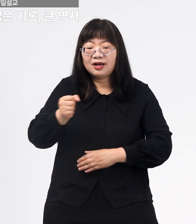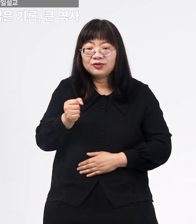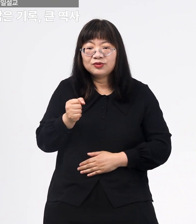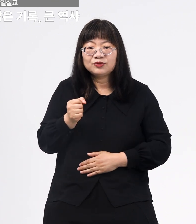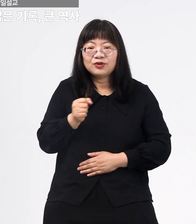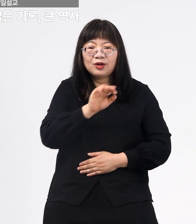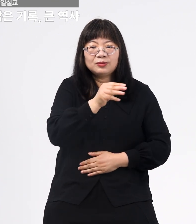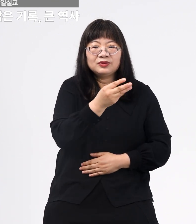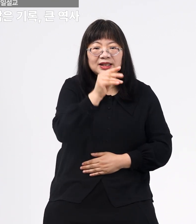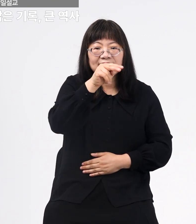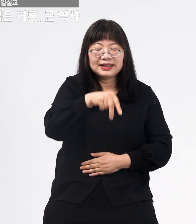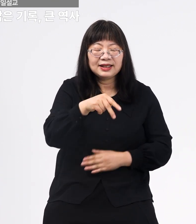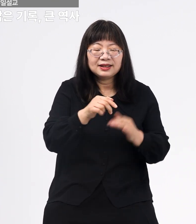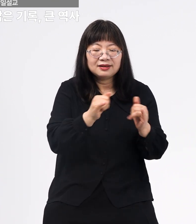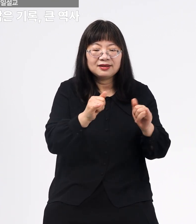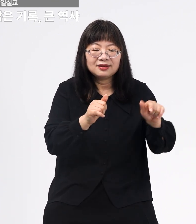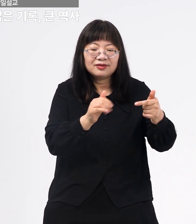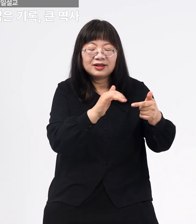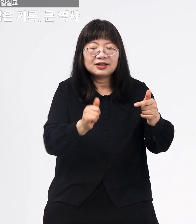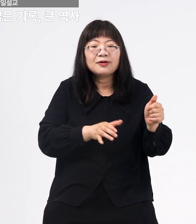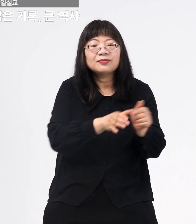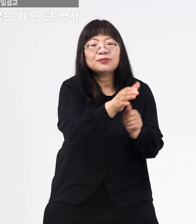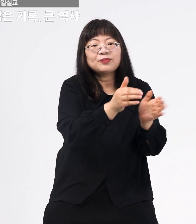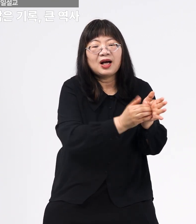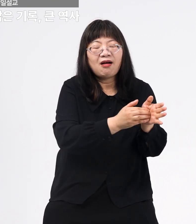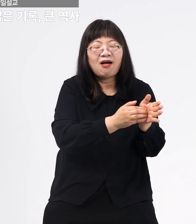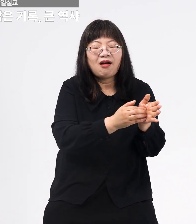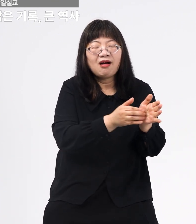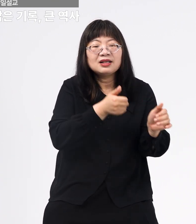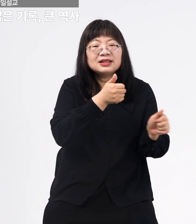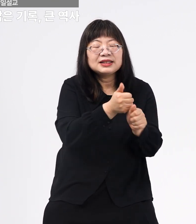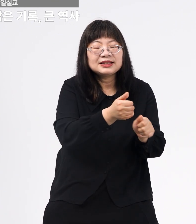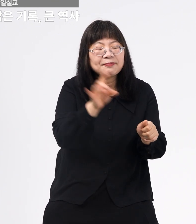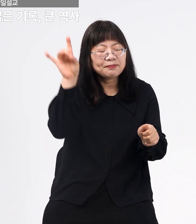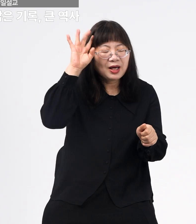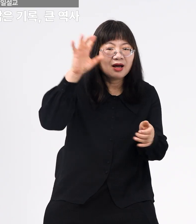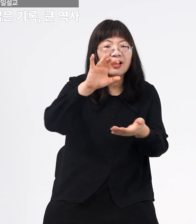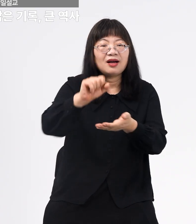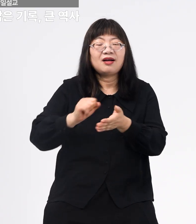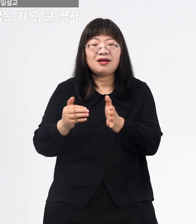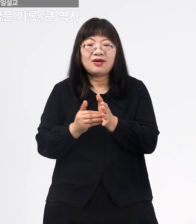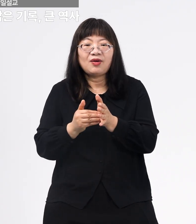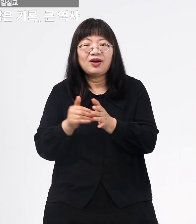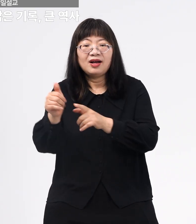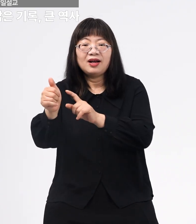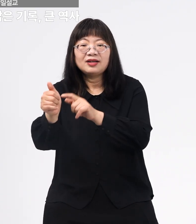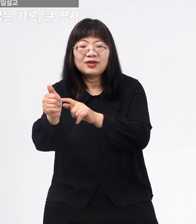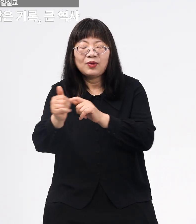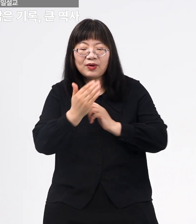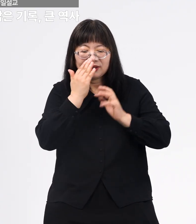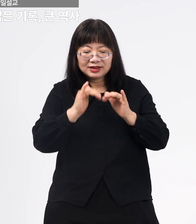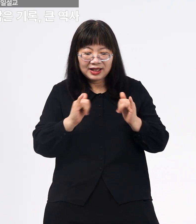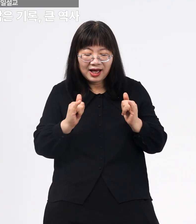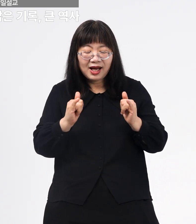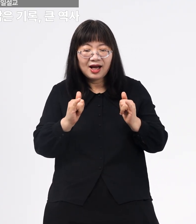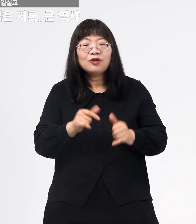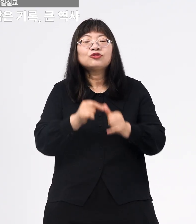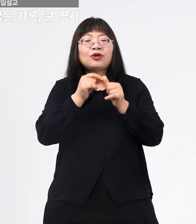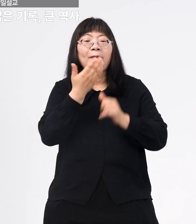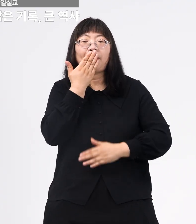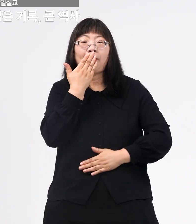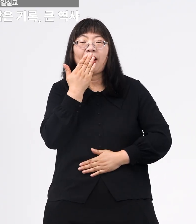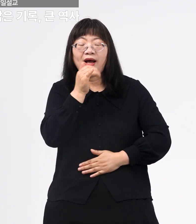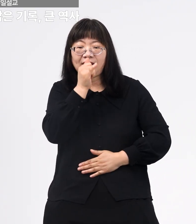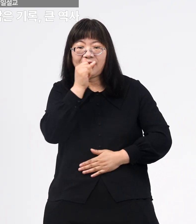600명을 죽이는 뜻밖의 승리를 거두었으며 그도 이스라엘을 구원했다는